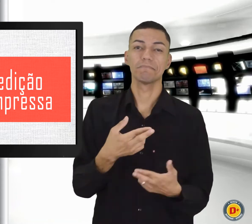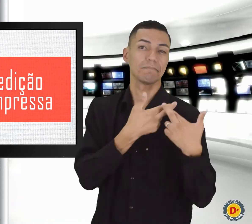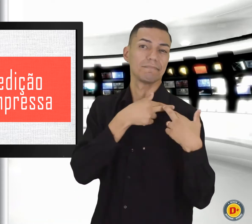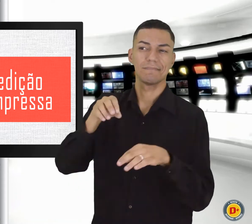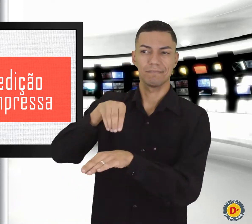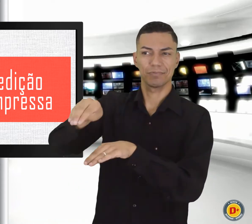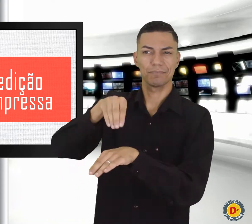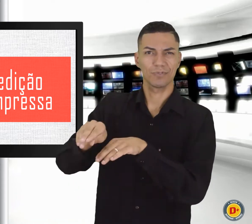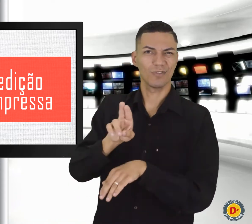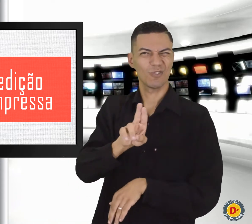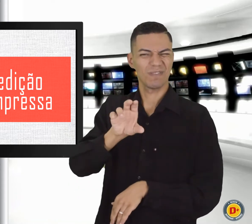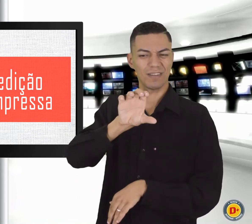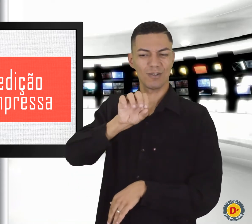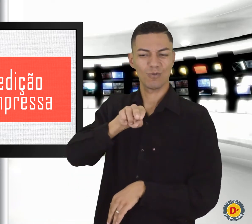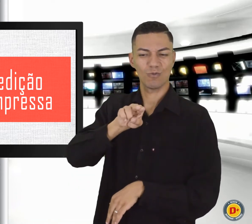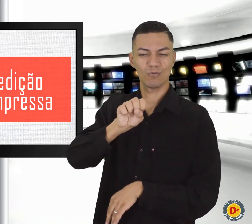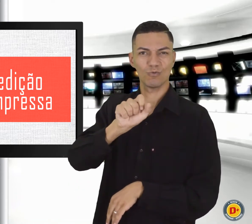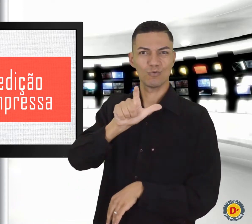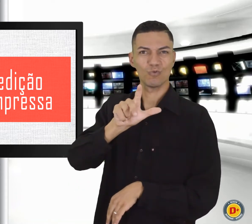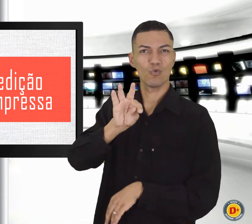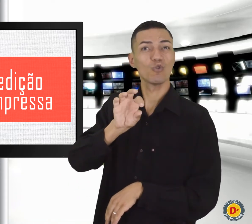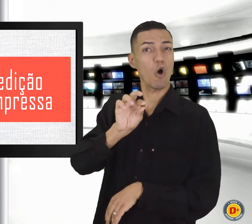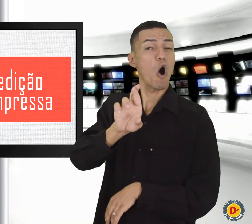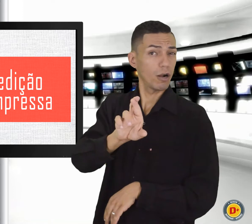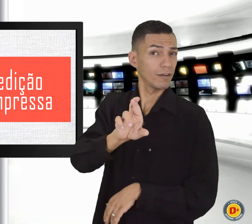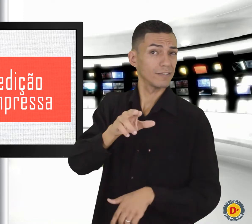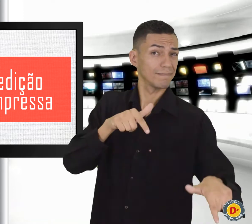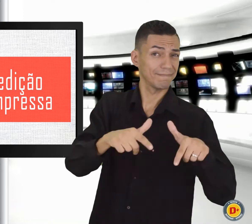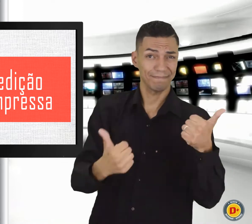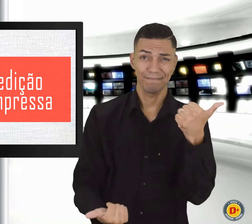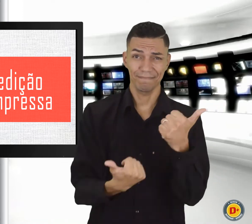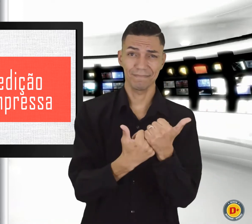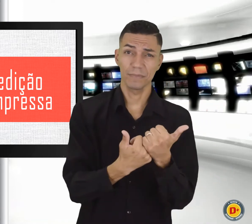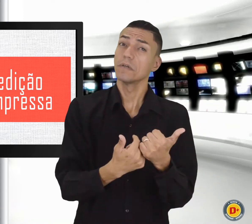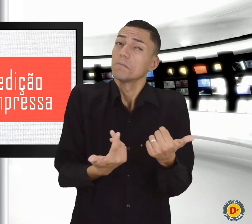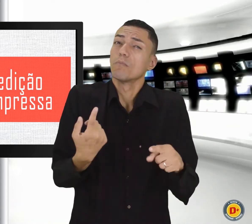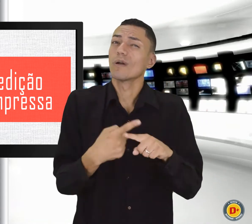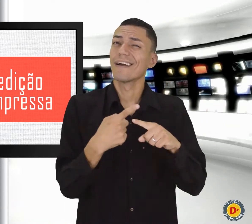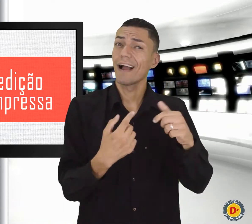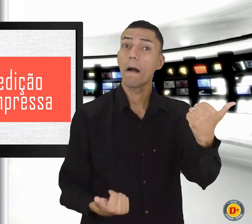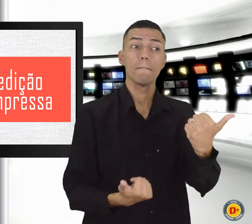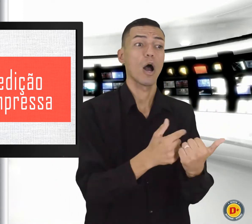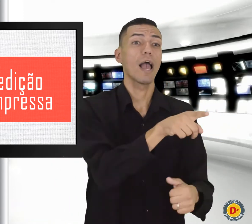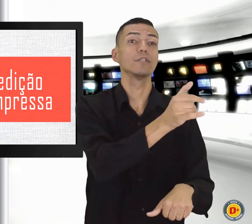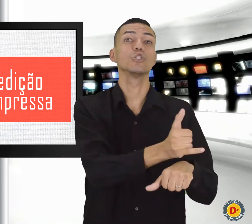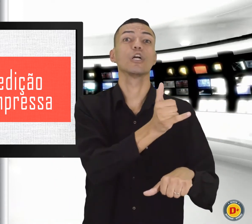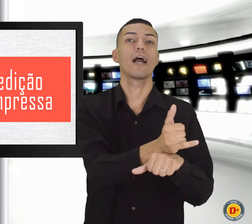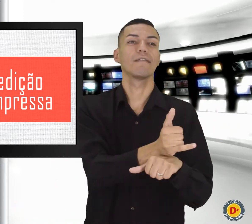apoiado. Juntamente com o apoio ao chefe, o consultor presta serviço ao cliente na fase de aprendizagem